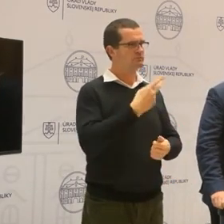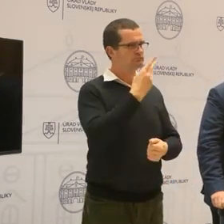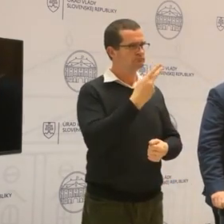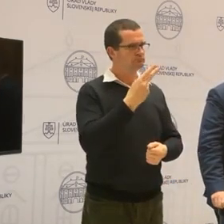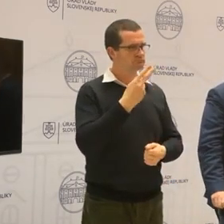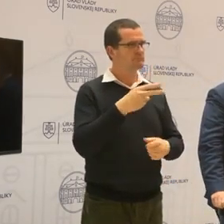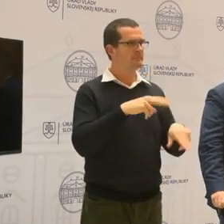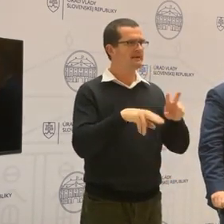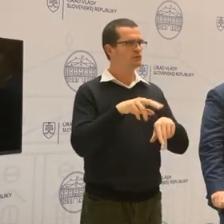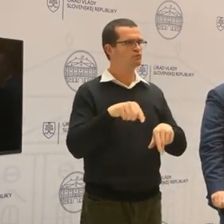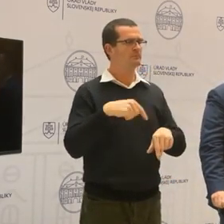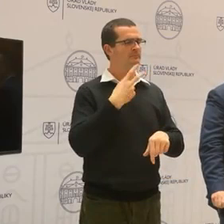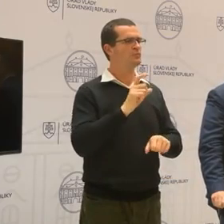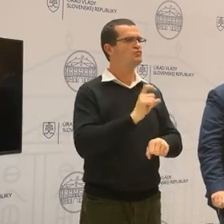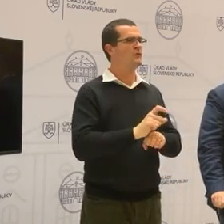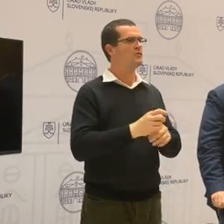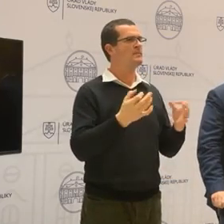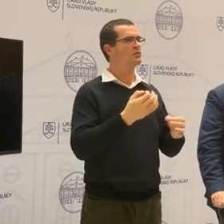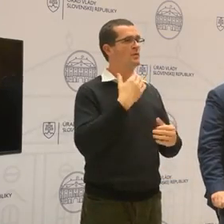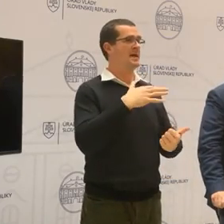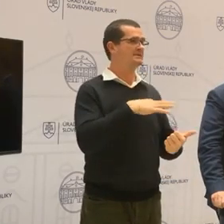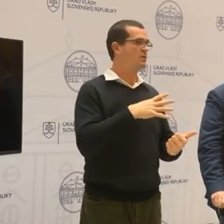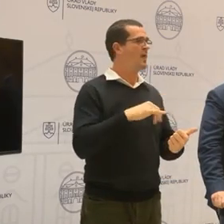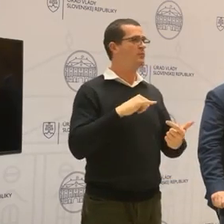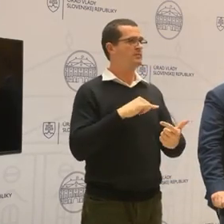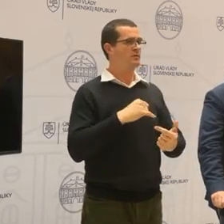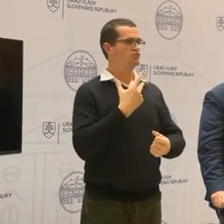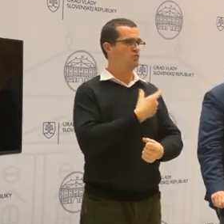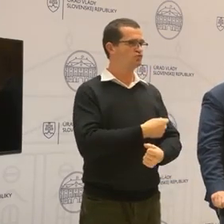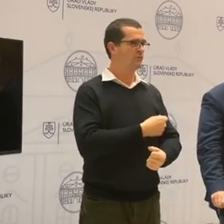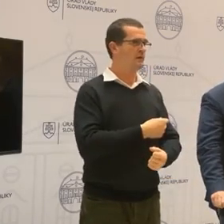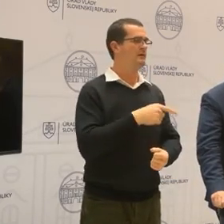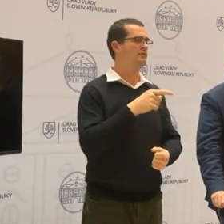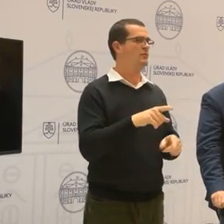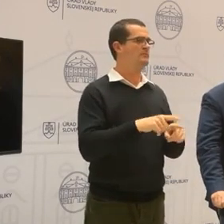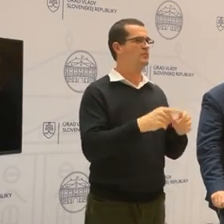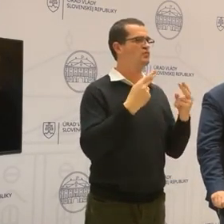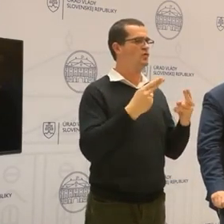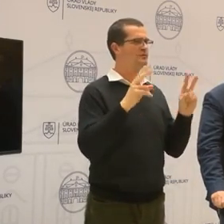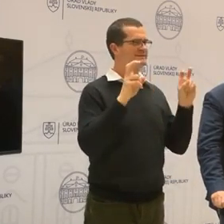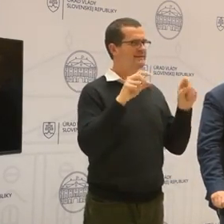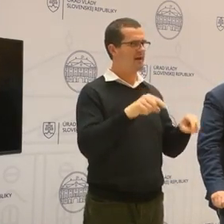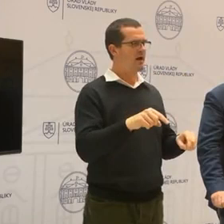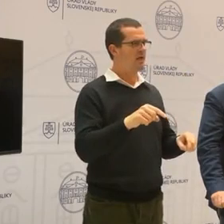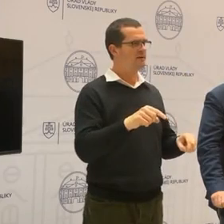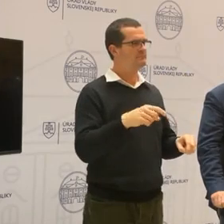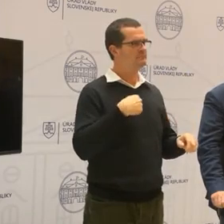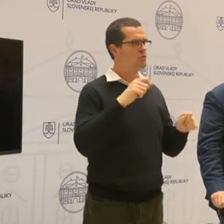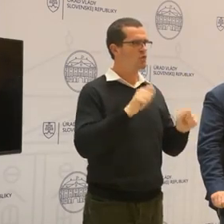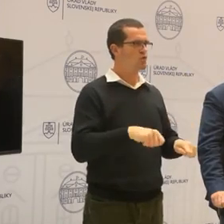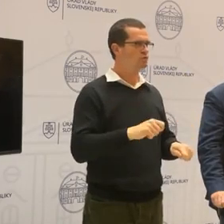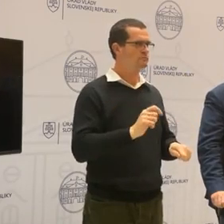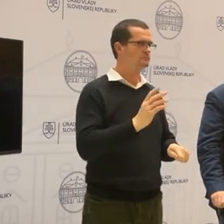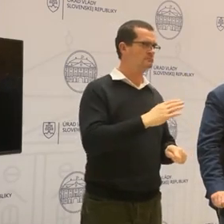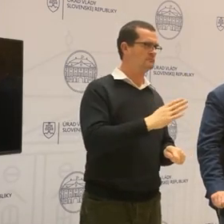tie prieskumy, že napríklad dôvody, prečo sa ľudia chcú alebo nechcú nechať zaočkovať, to je taký dôležitý signál, aby sme sa vedeli rozhodnúť, že